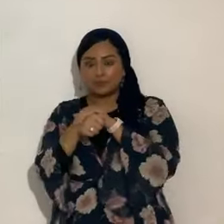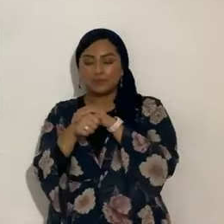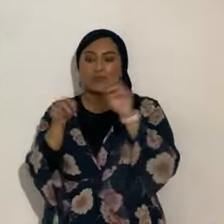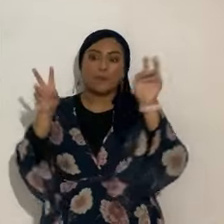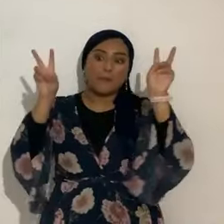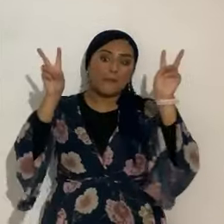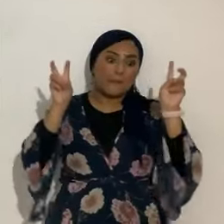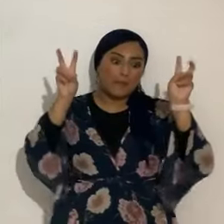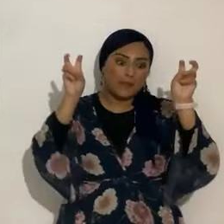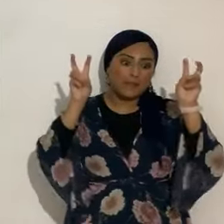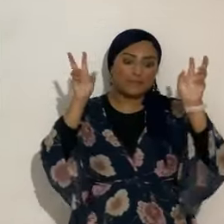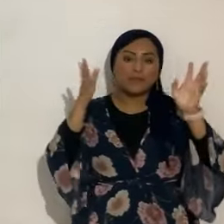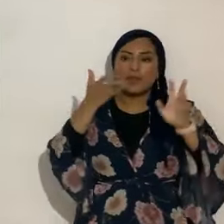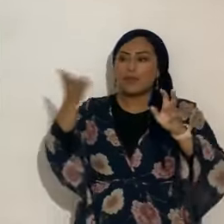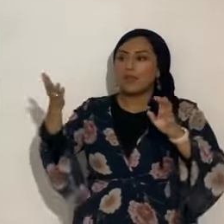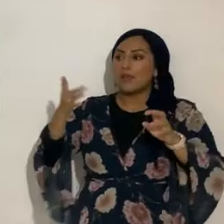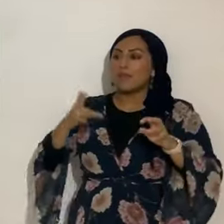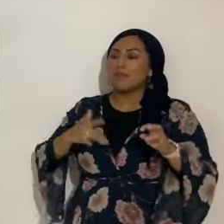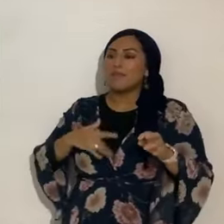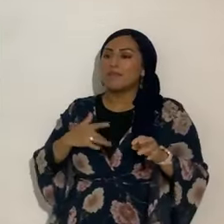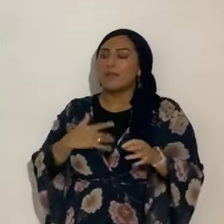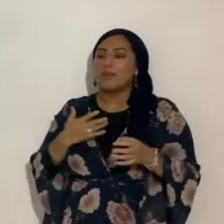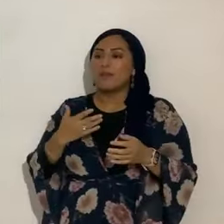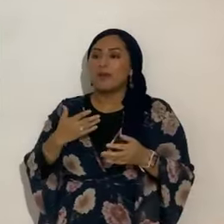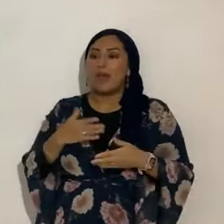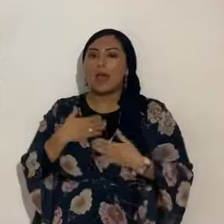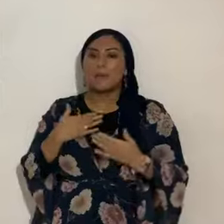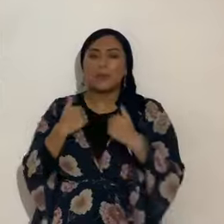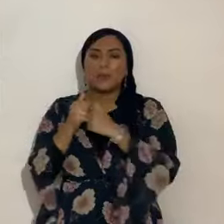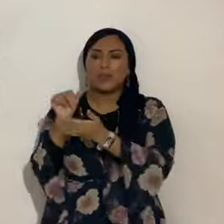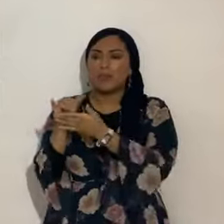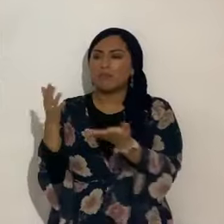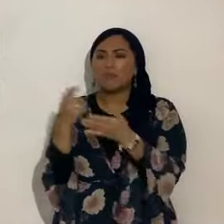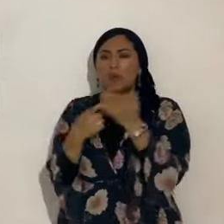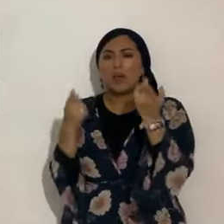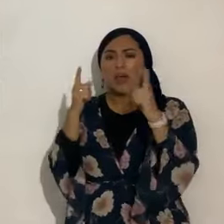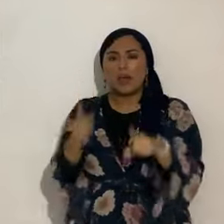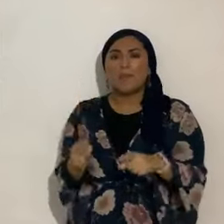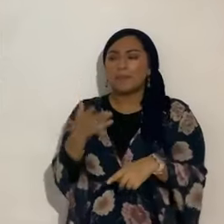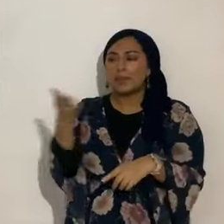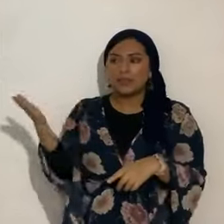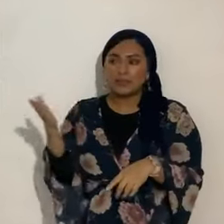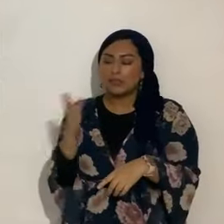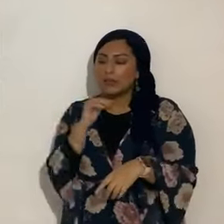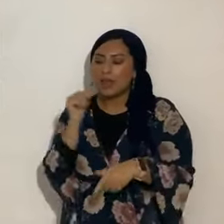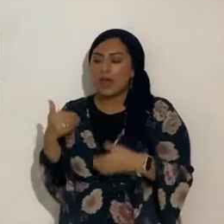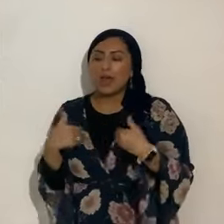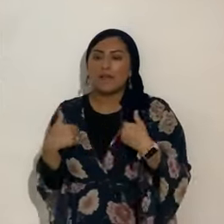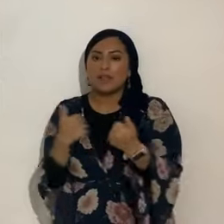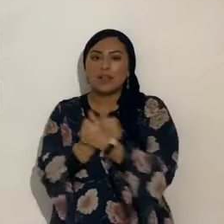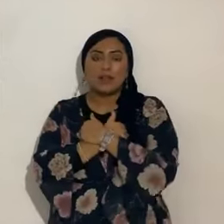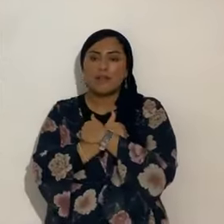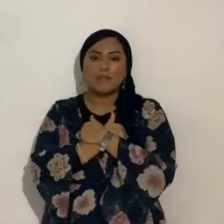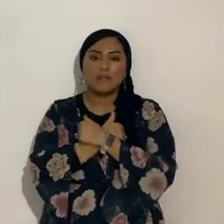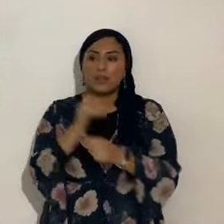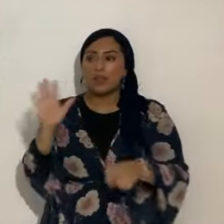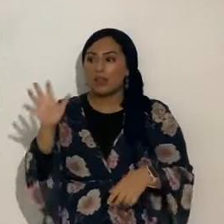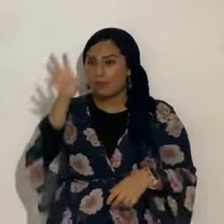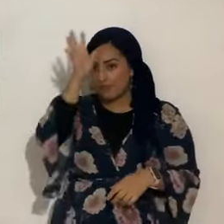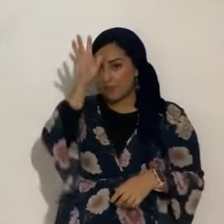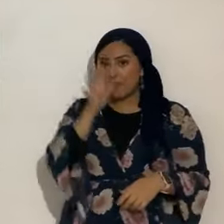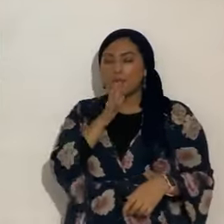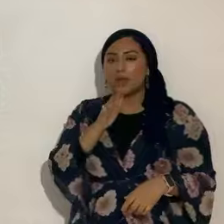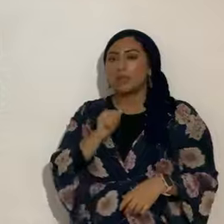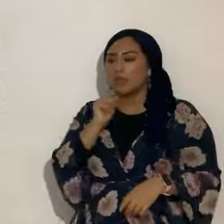que se sentían felices con eso. ¿Qué es lo que pasó? Les faltó amor, les faltó atención por parte de sus